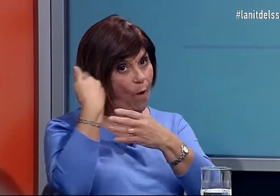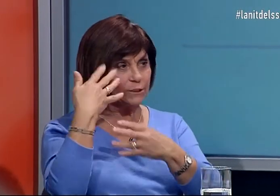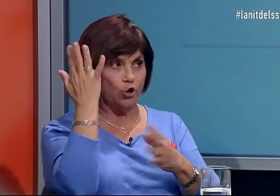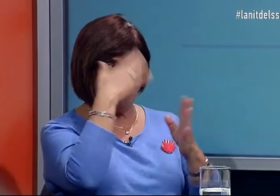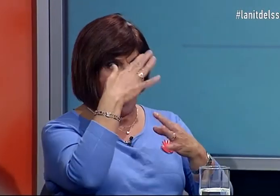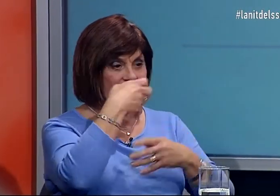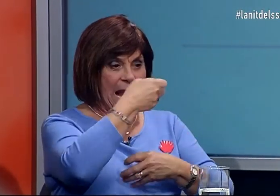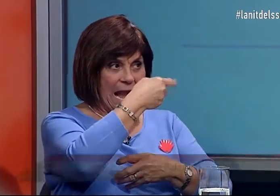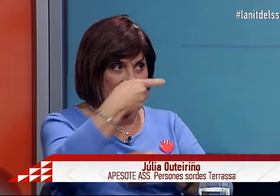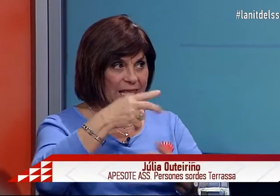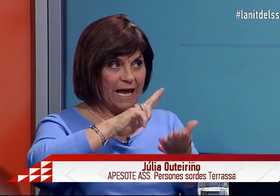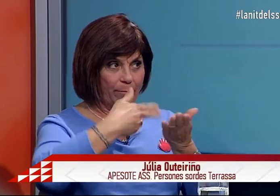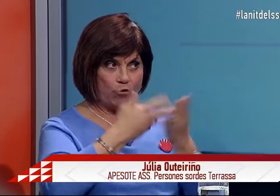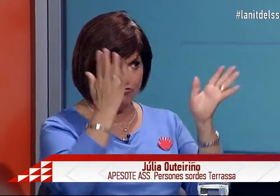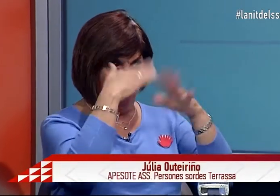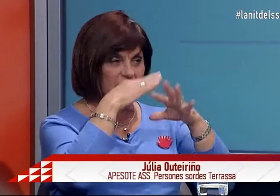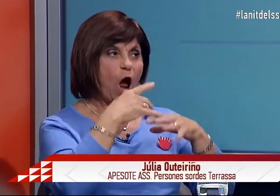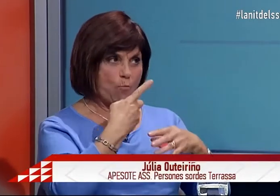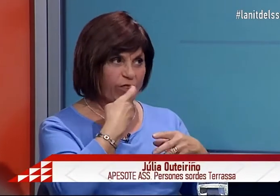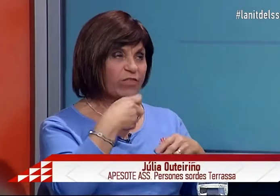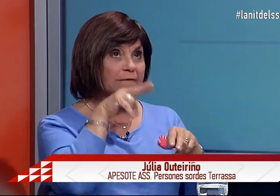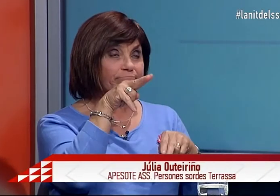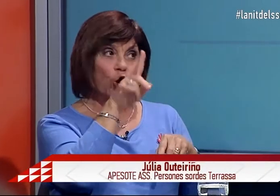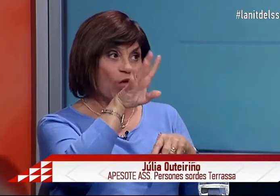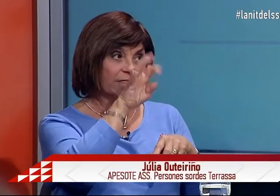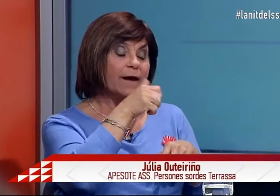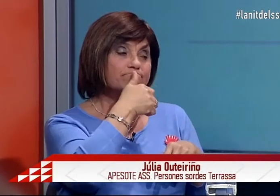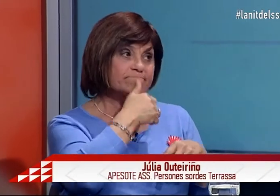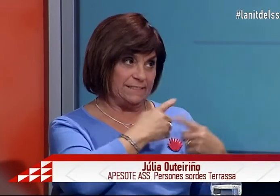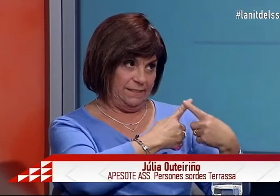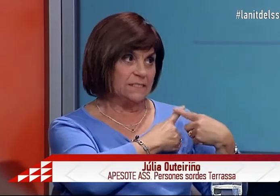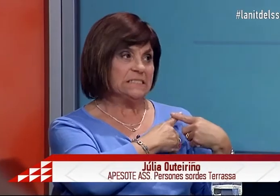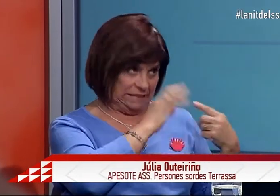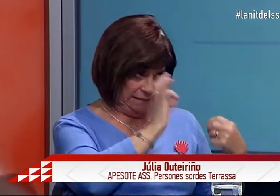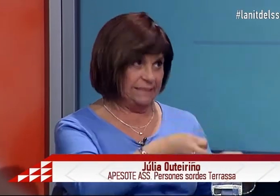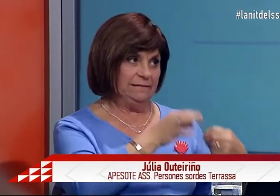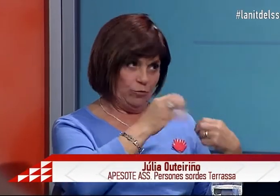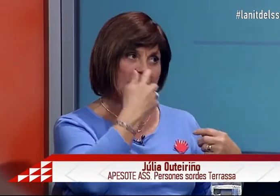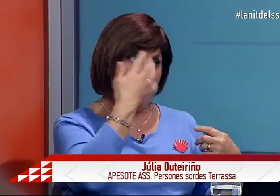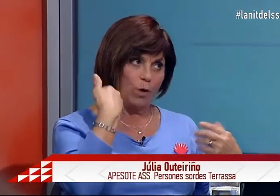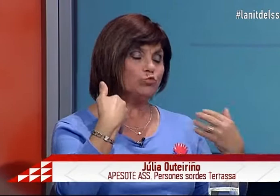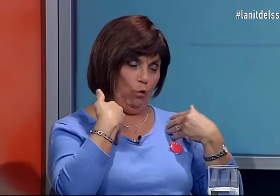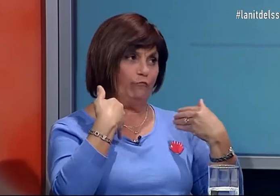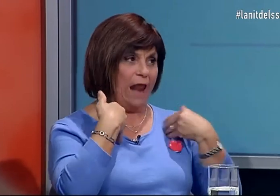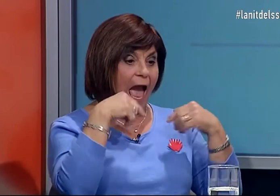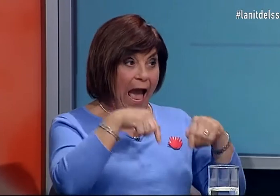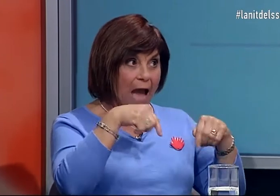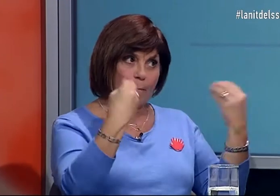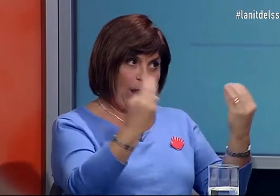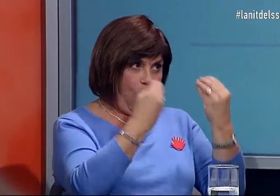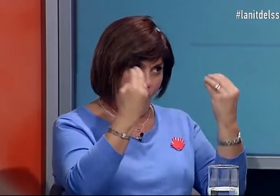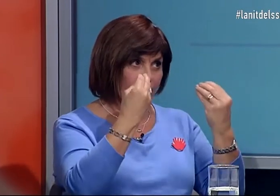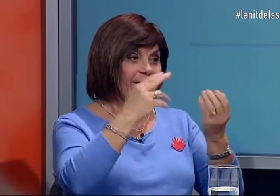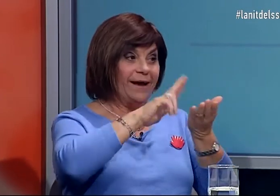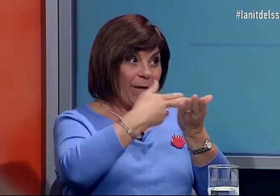Sí que és veritat, que actualment hi han moltes més ajudes que antigament. Sí que hi han subtítols, sí que hi han